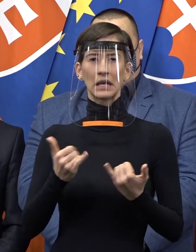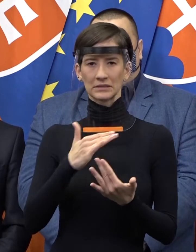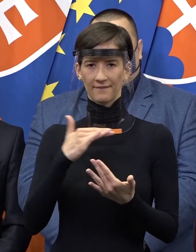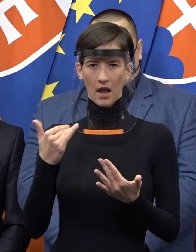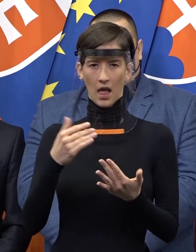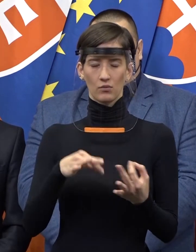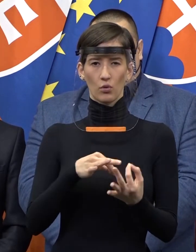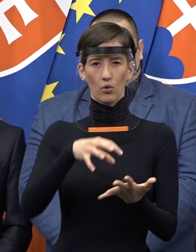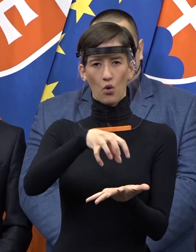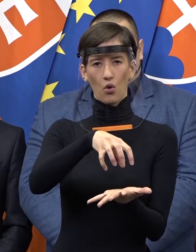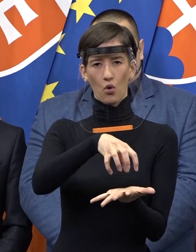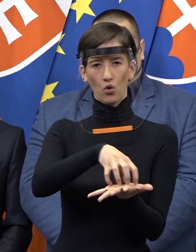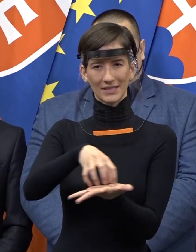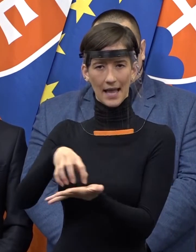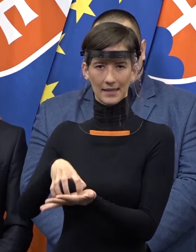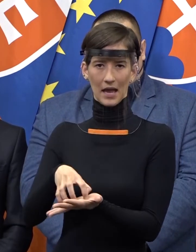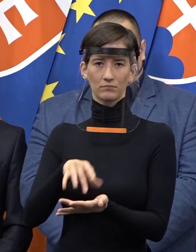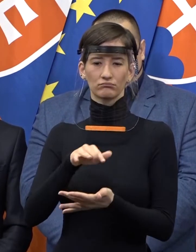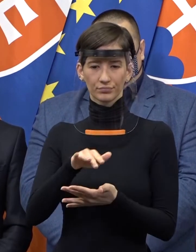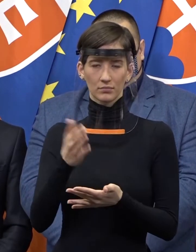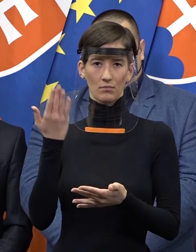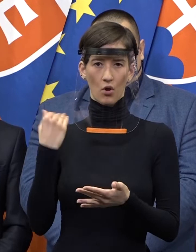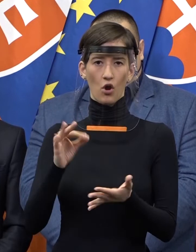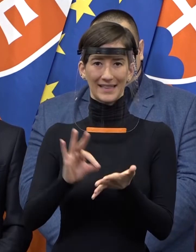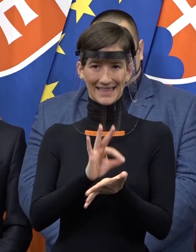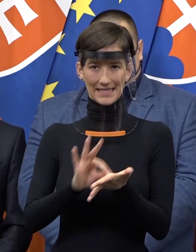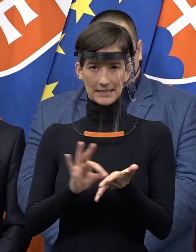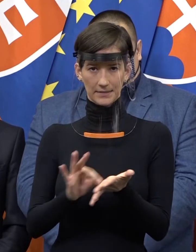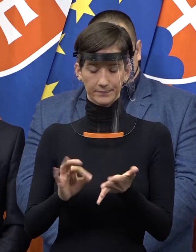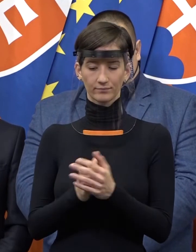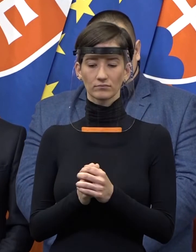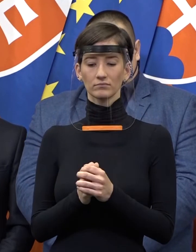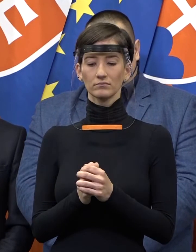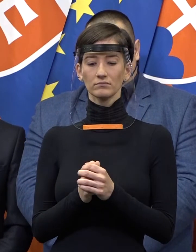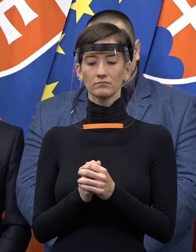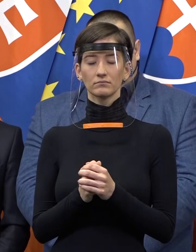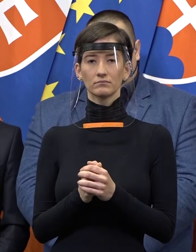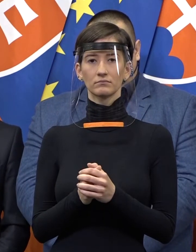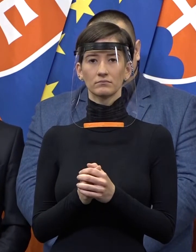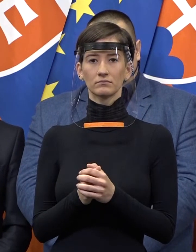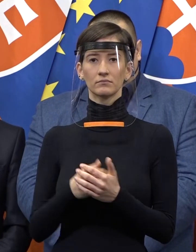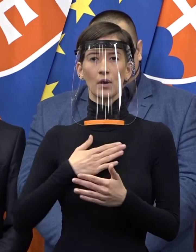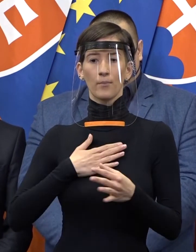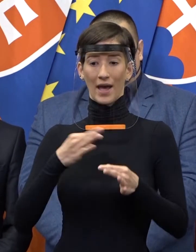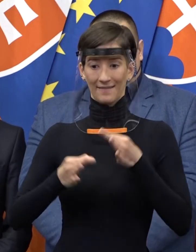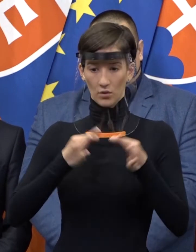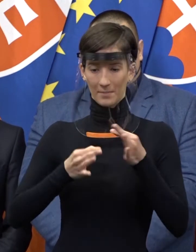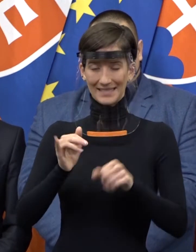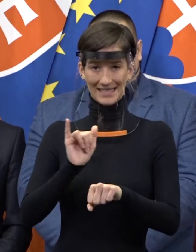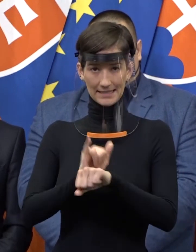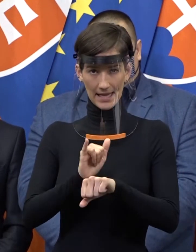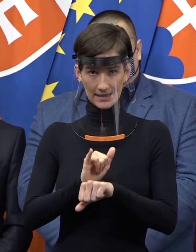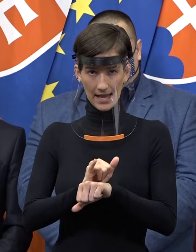výsledky. Zatiaľ, čo teda ja viem, k dnešnému obedu, tak všetky osady zatiaľ boli bezproblémové, všetci